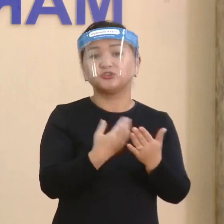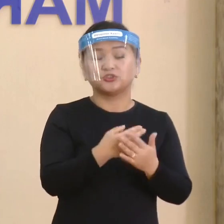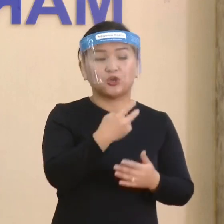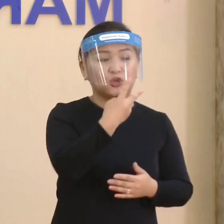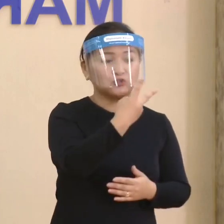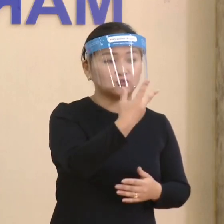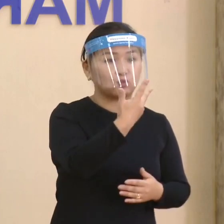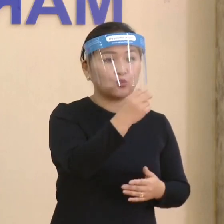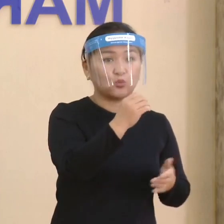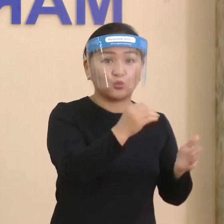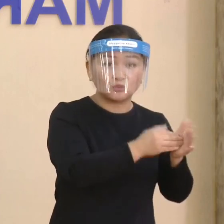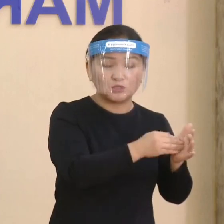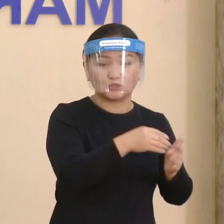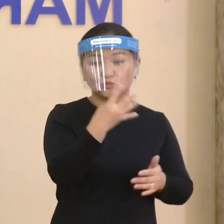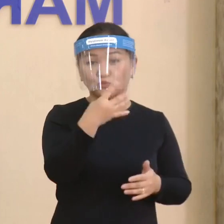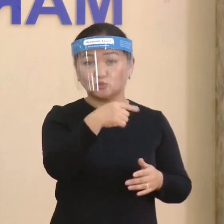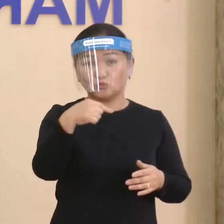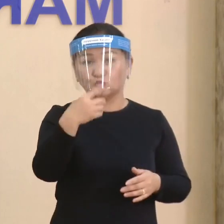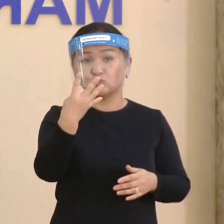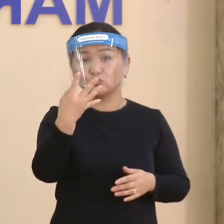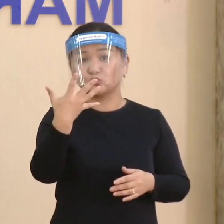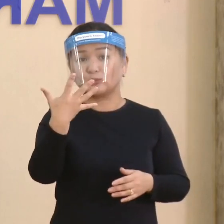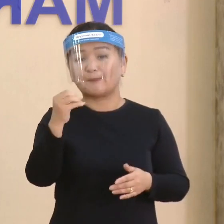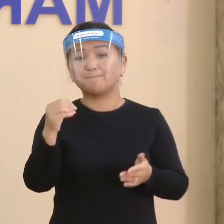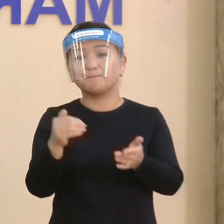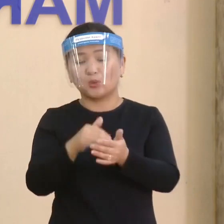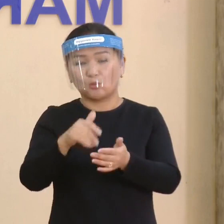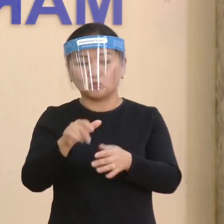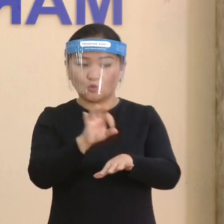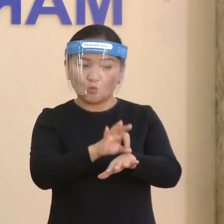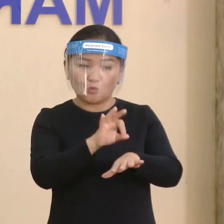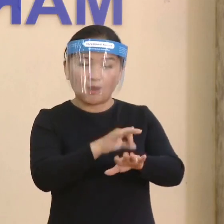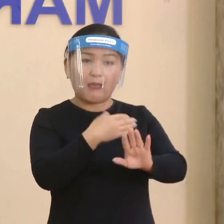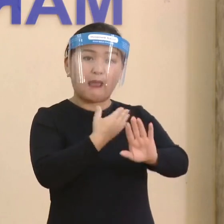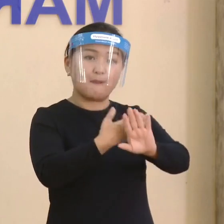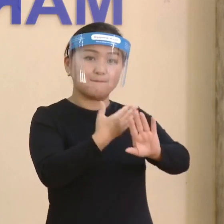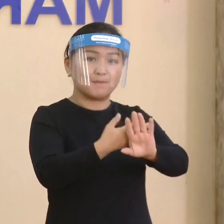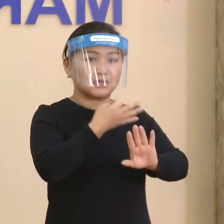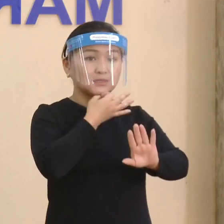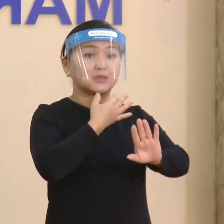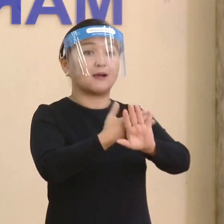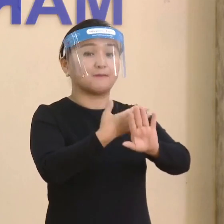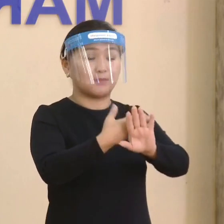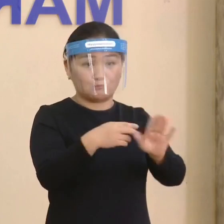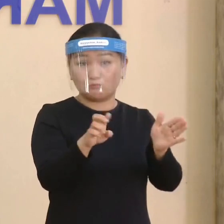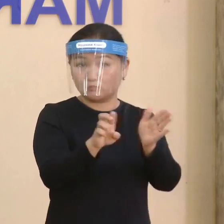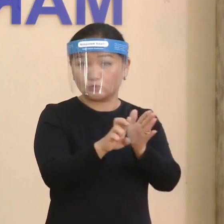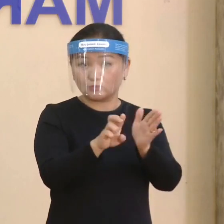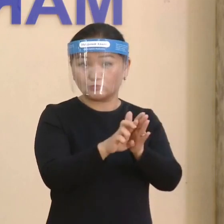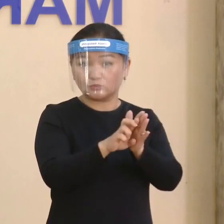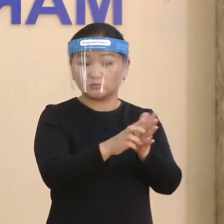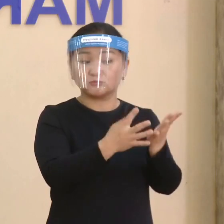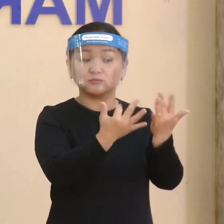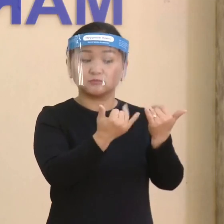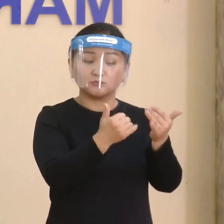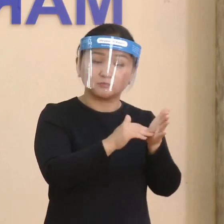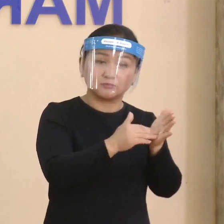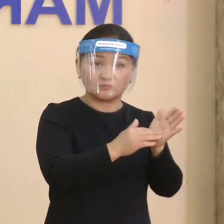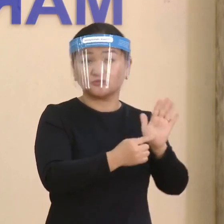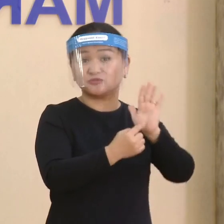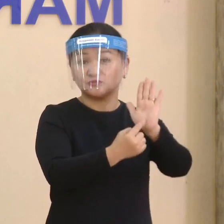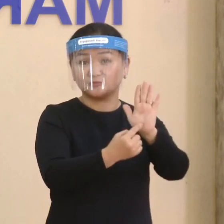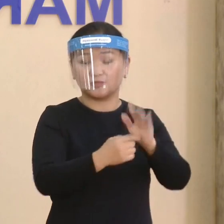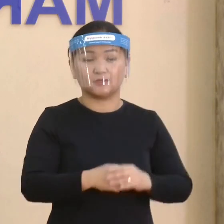230-аас 450 мянган хүнийг коронавирусын халдварыг шинээр авахар урьдчилан сэргийлэх боломжтой гэдэг ийм одоо дүн